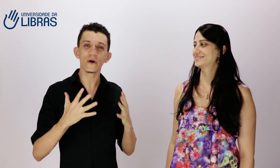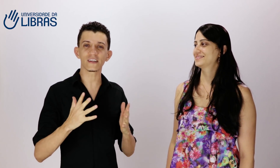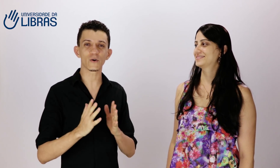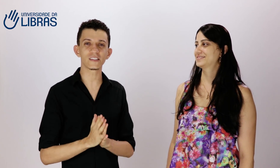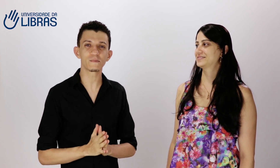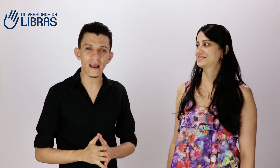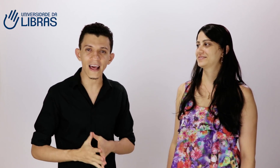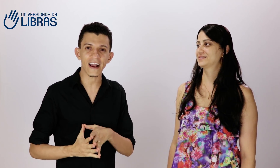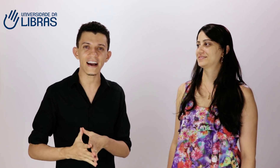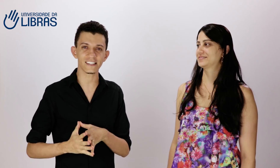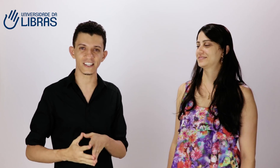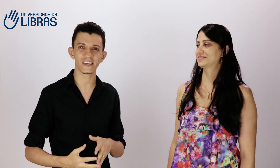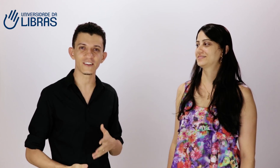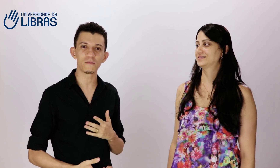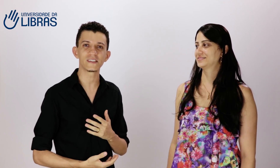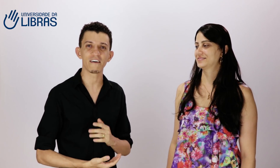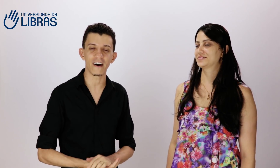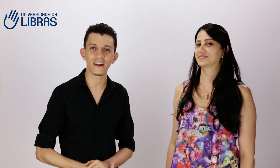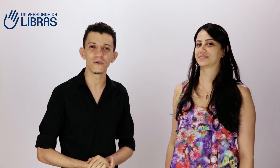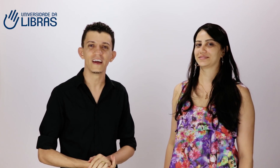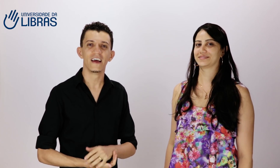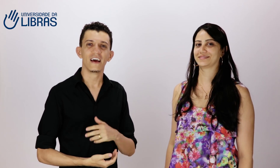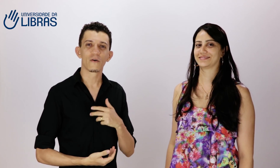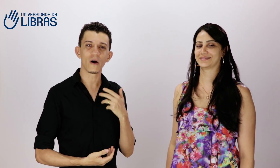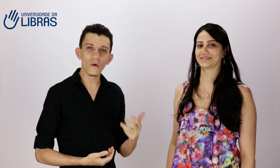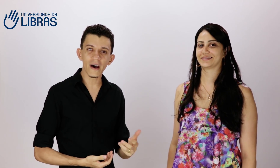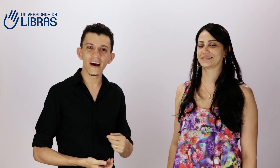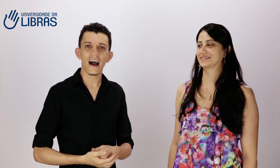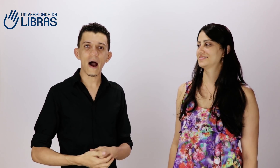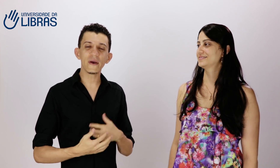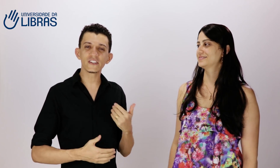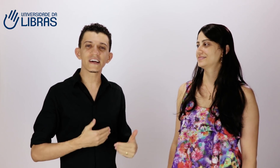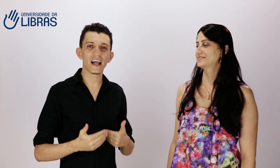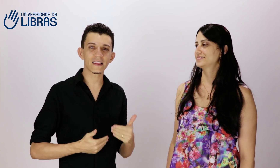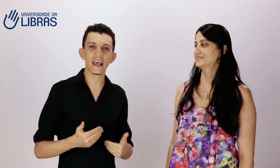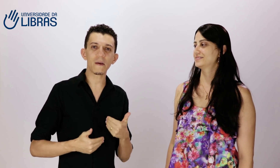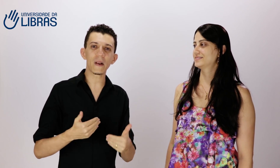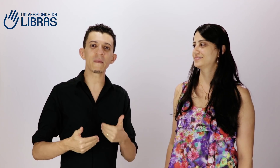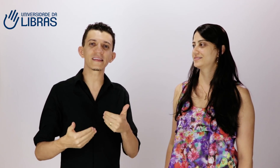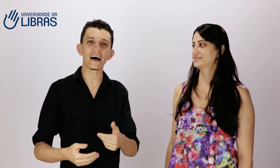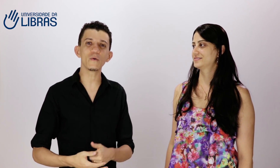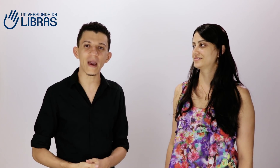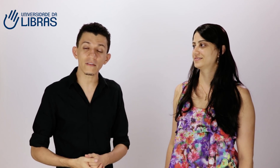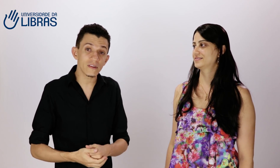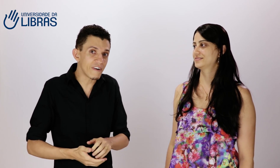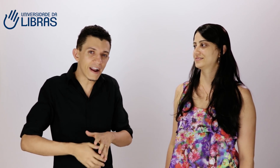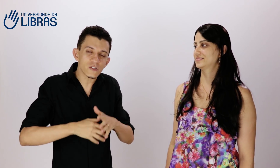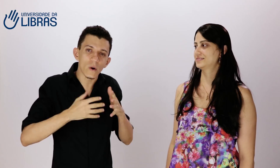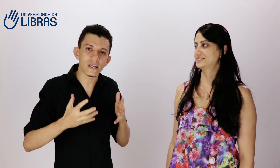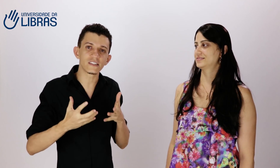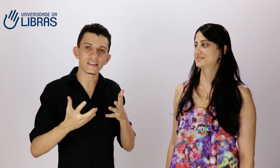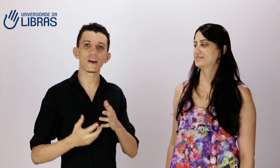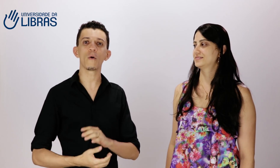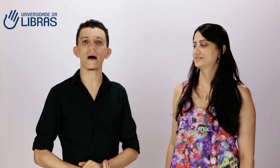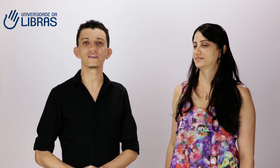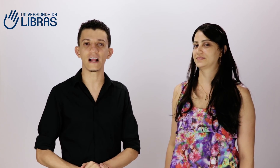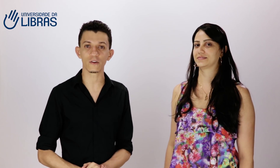muitas coisas bem legais que a gente já tem observado com a Luana, à medida que ela tem implementado o método, e várias coisas ela já tem compartilhado